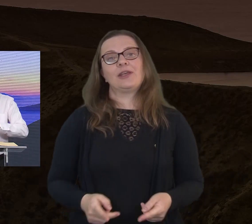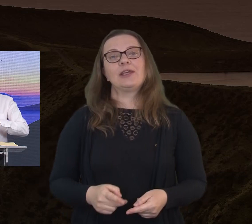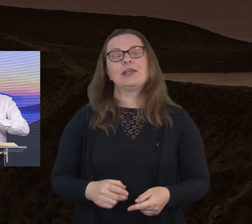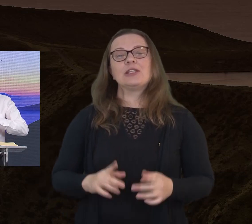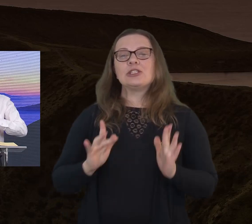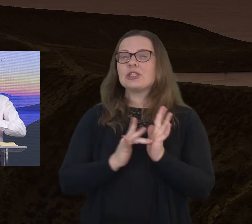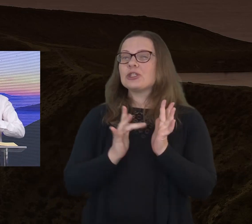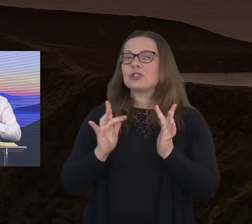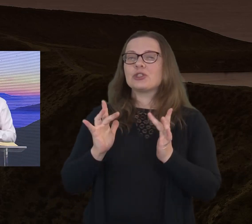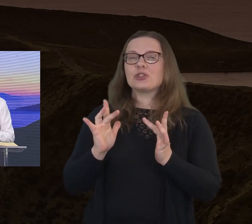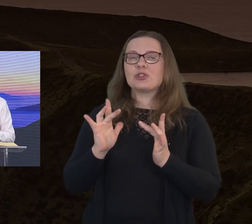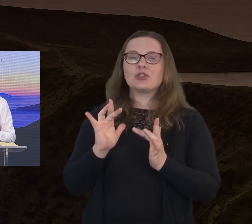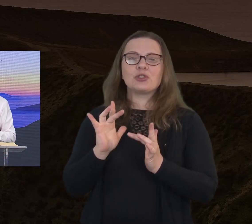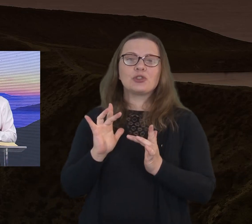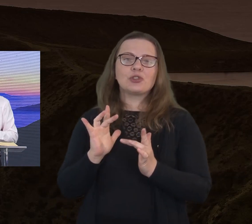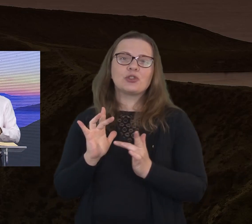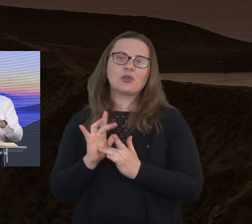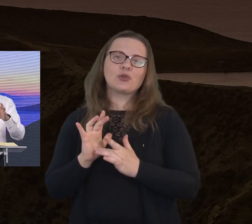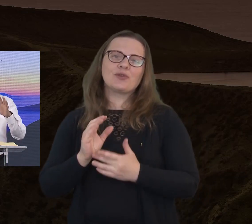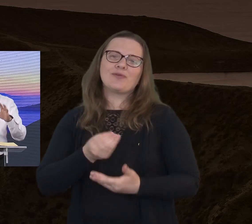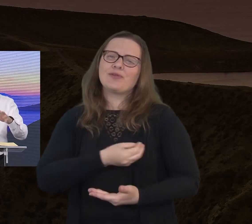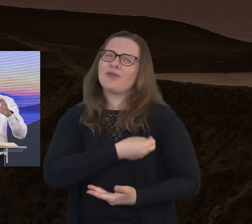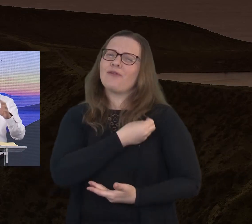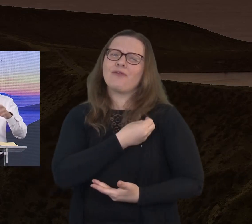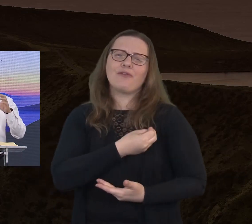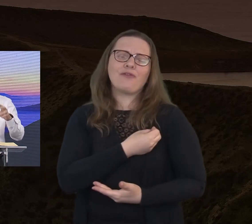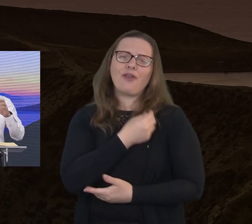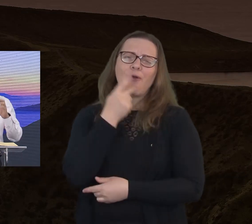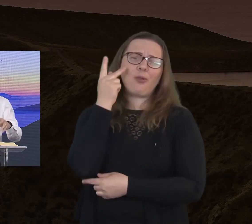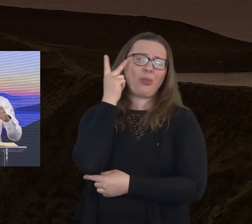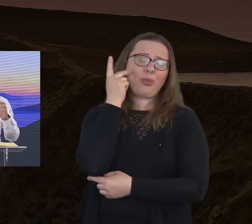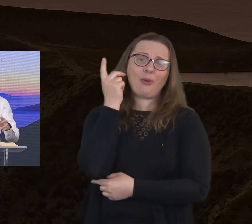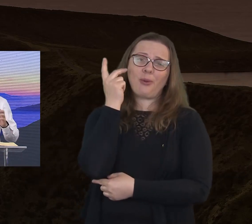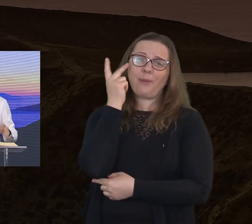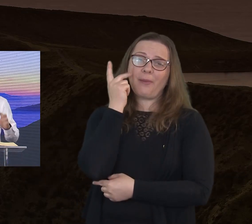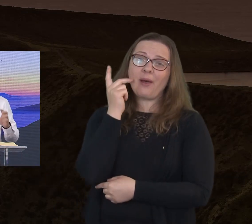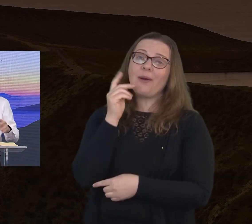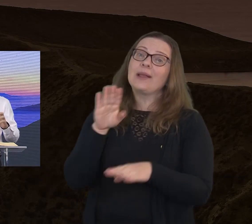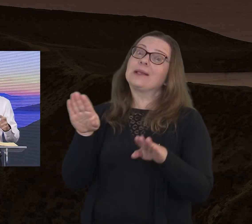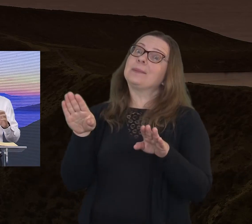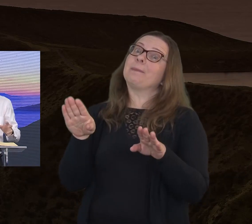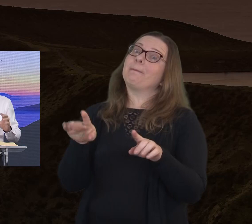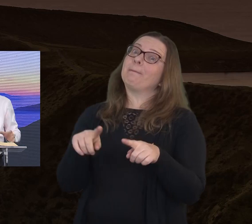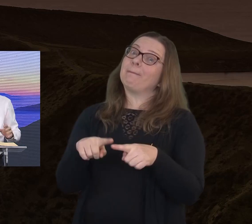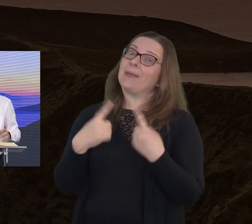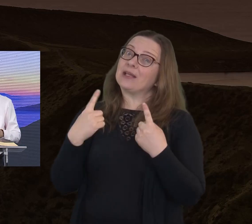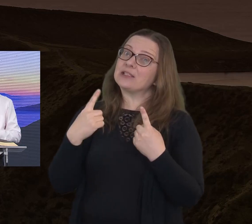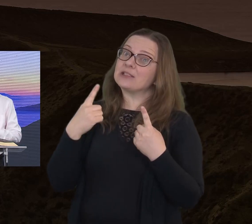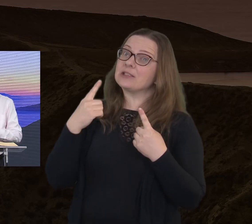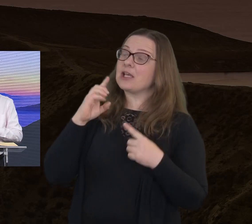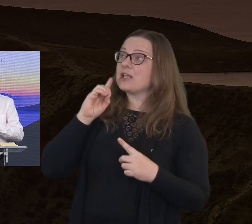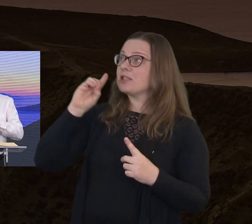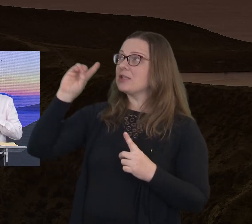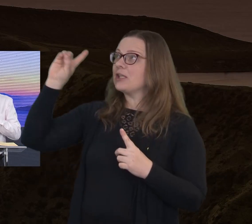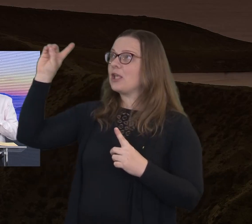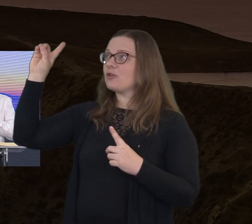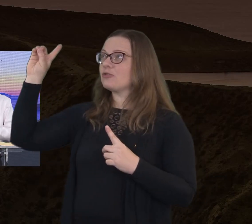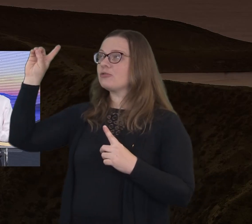viveu todo o tempo aqui na terra, totalmente governado por Deus Pai. Ele